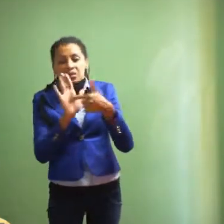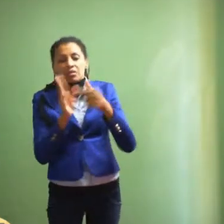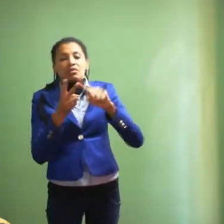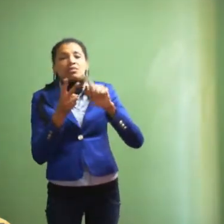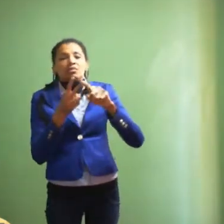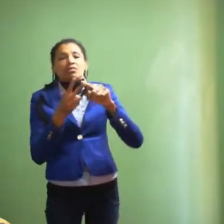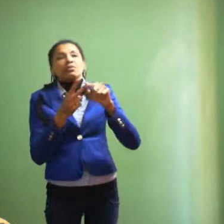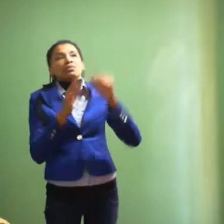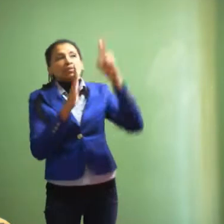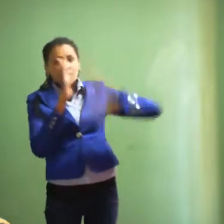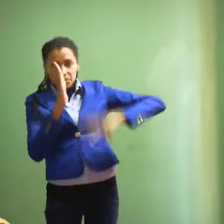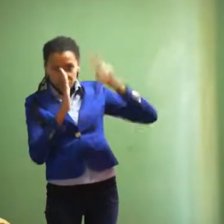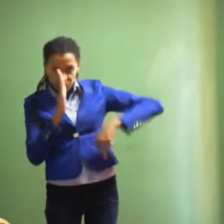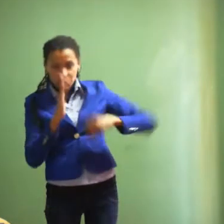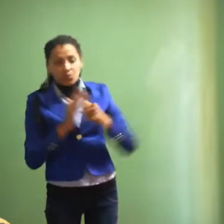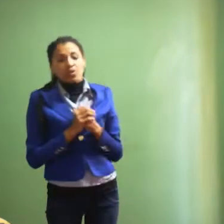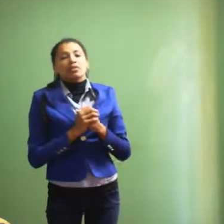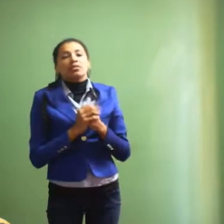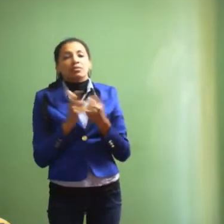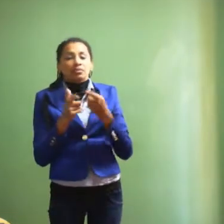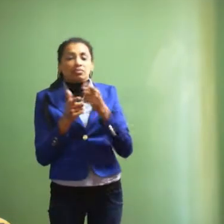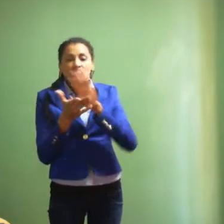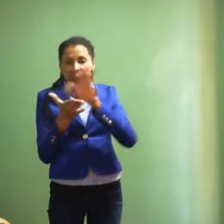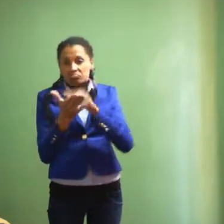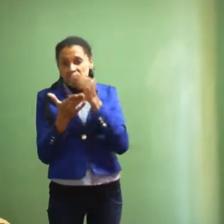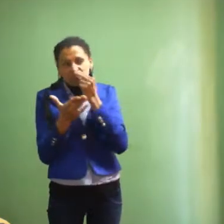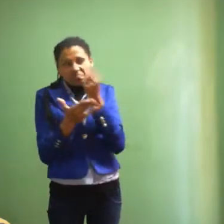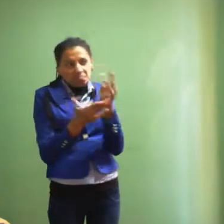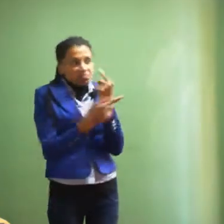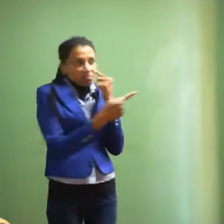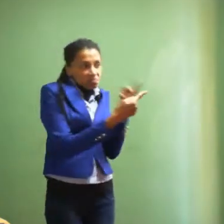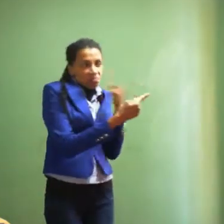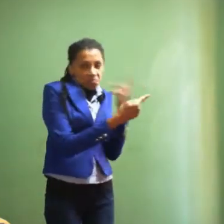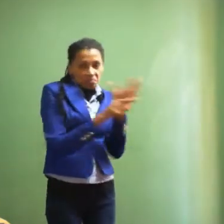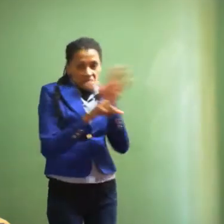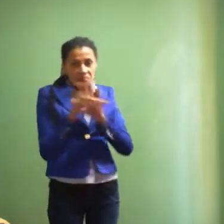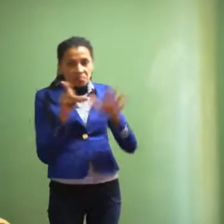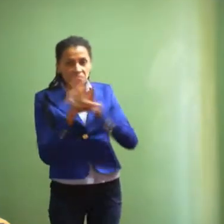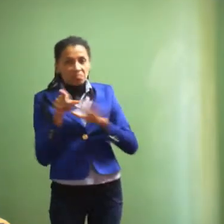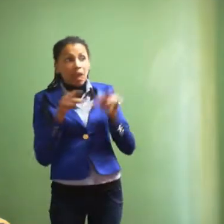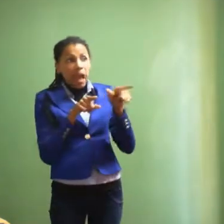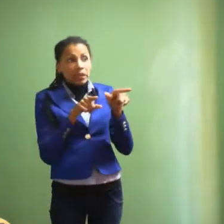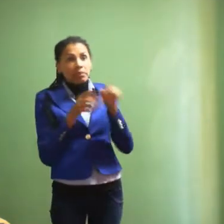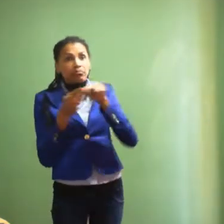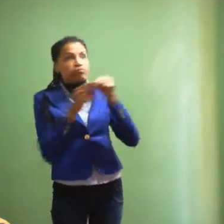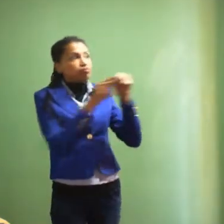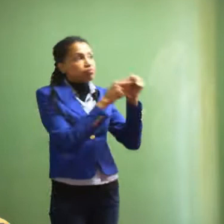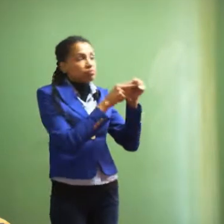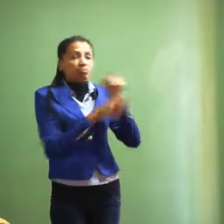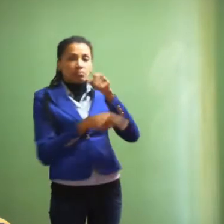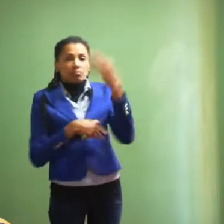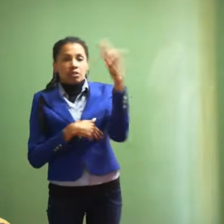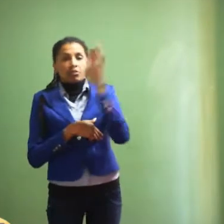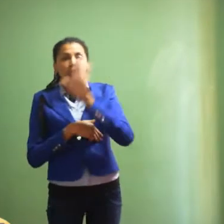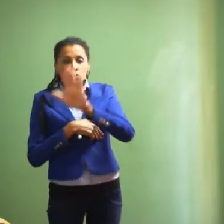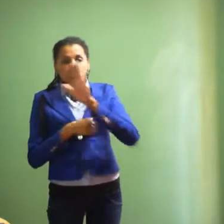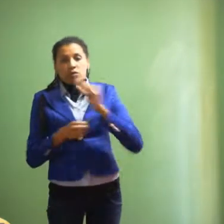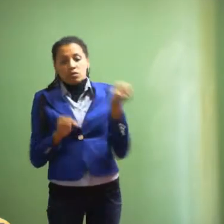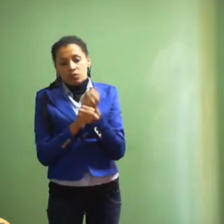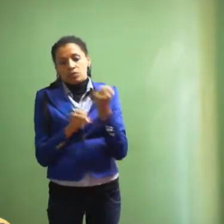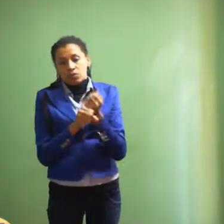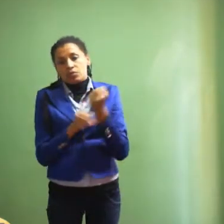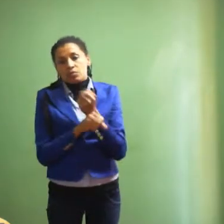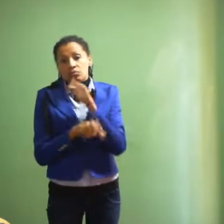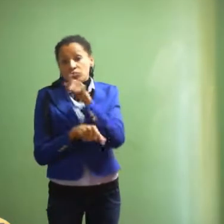que vuelvan, los vean, los revisen, porque aquí se tomaron aspectos que se trabajaron en estas videoconferencias. De todas maneras,